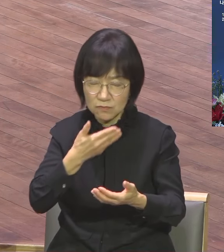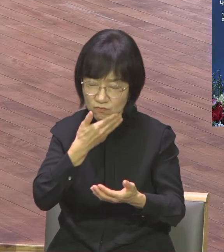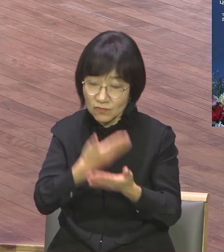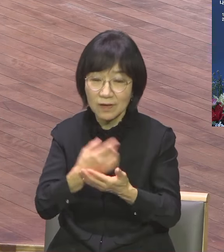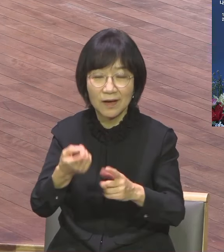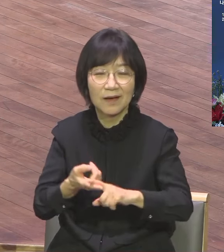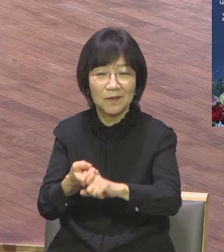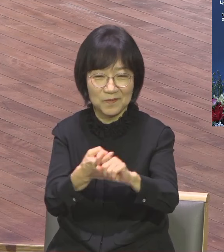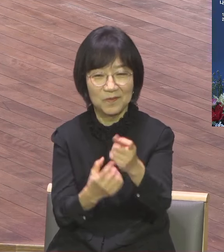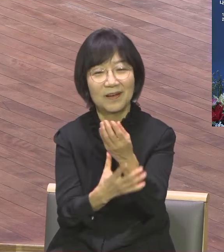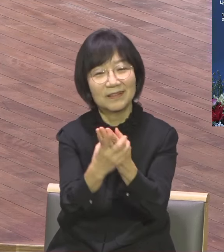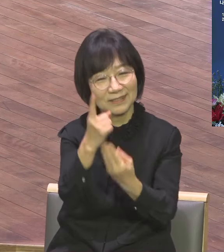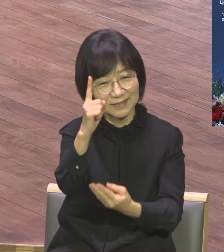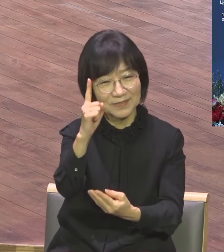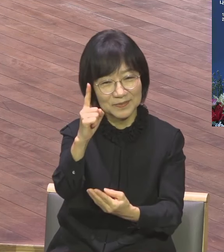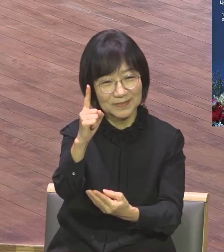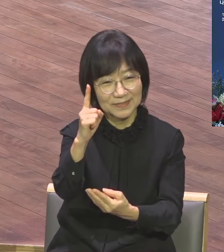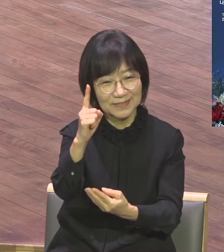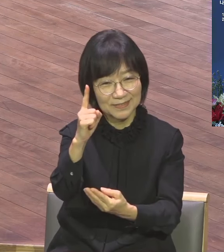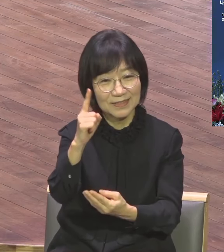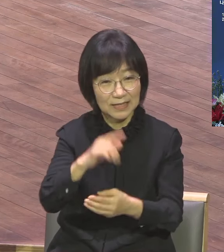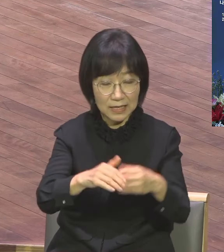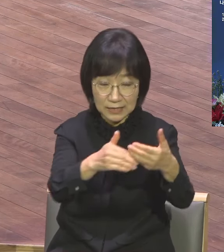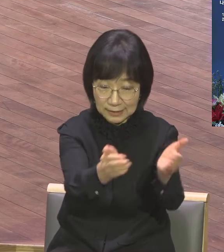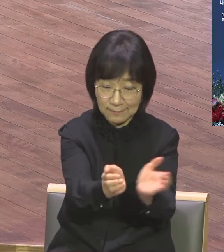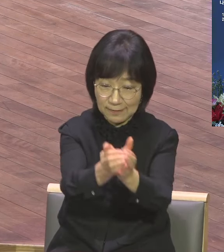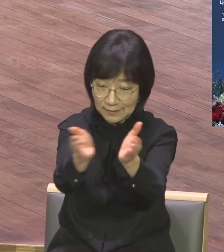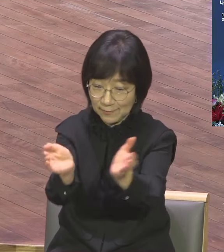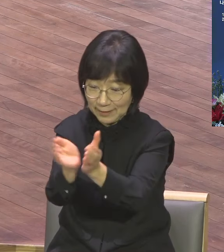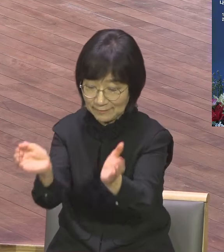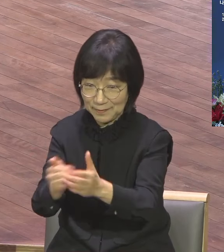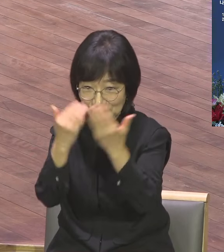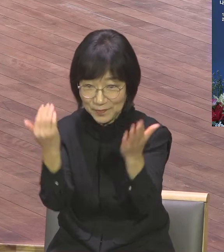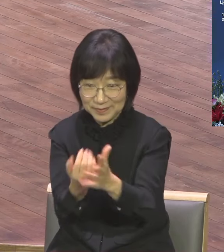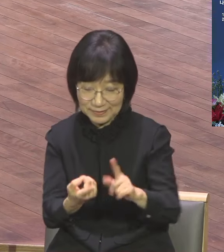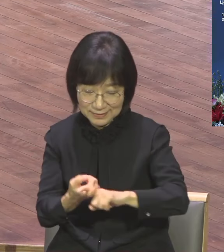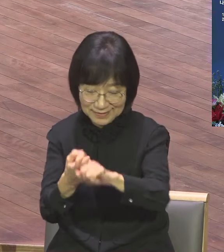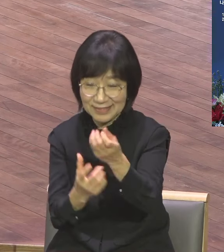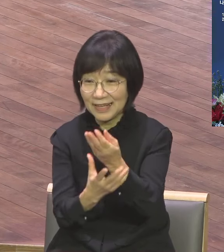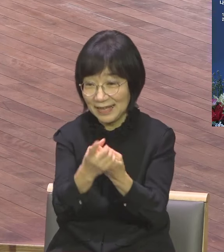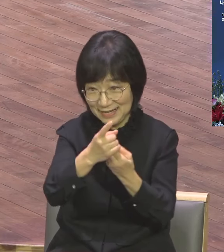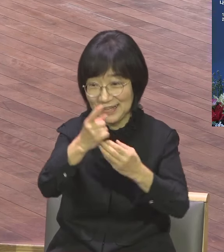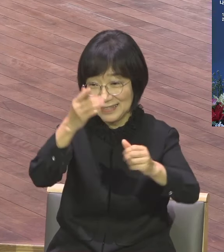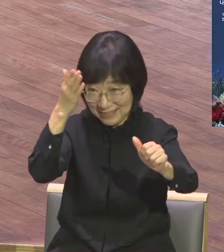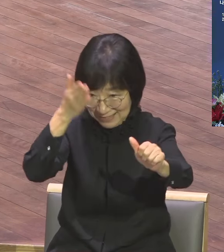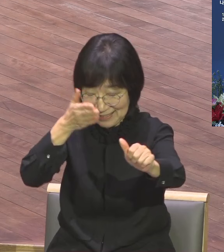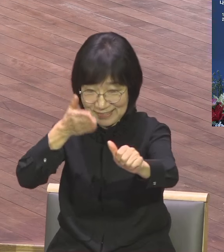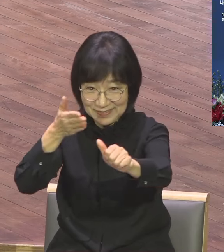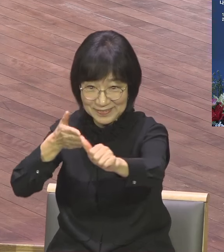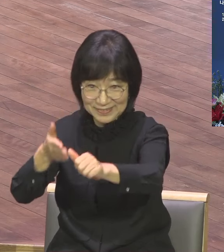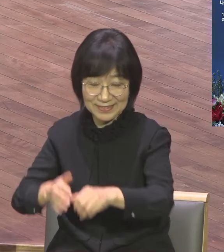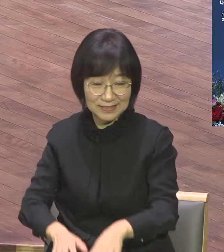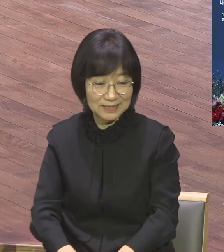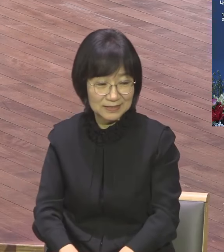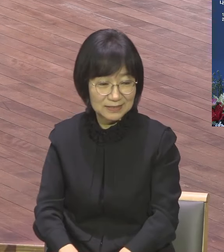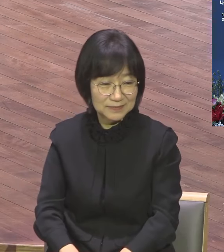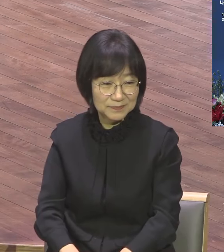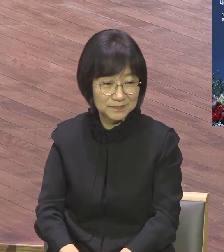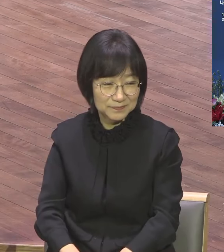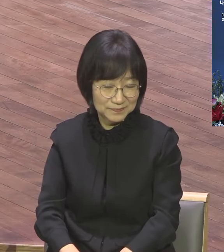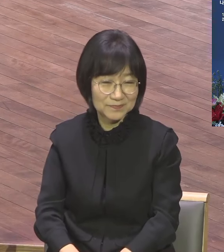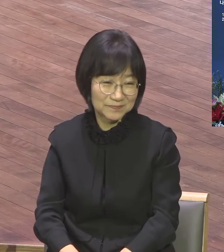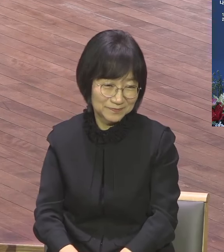원리스. 모든 여러분 기관들이, 부서들이 다 하나 되길 바랍니다. 하나 되길, 하나. 가장 중요한